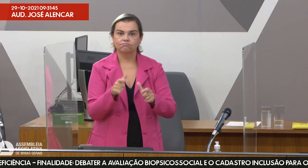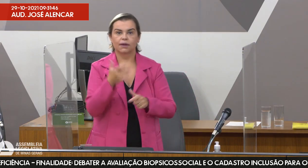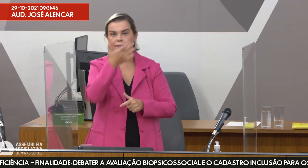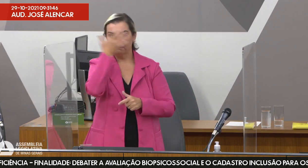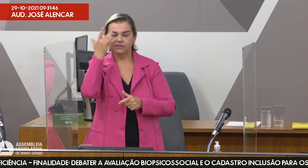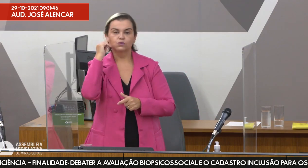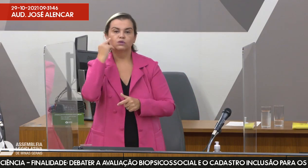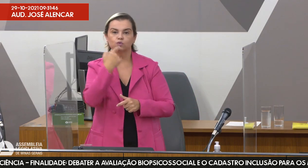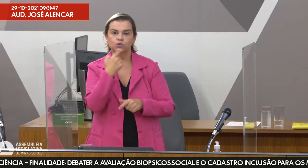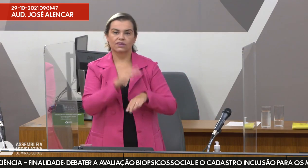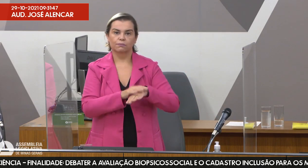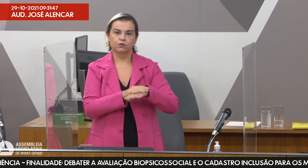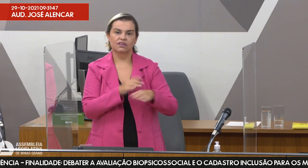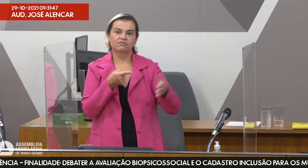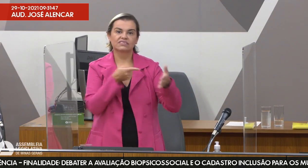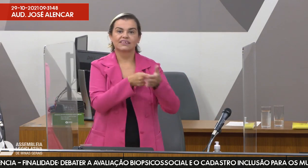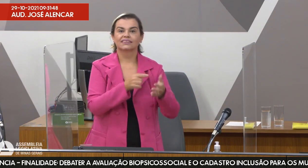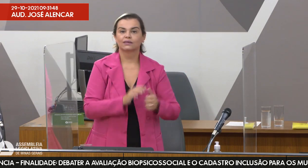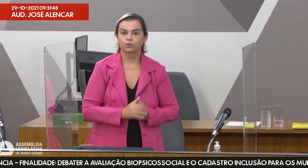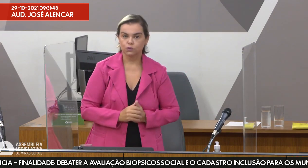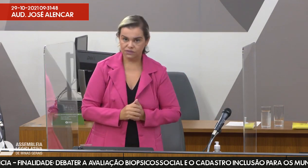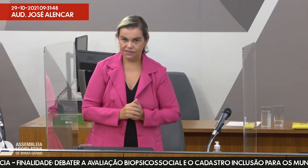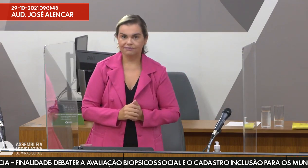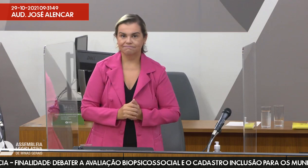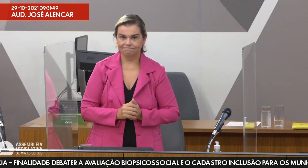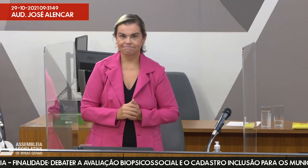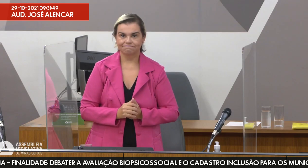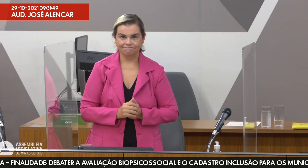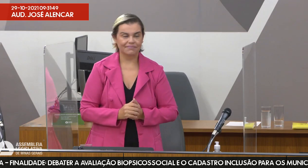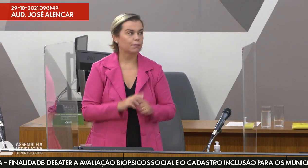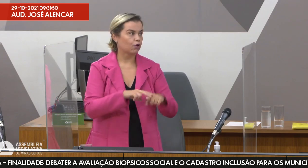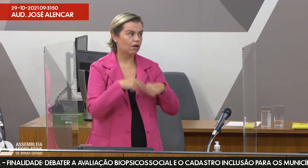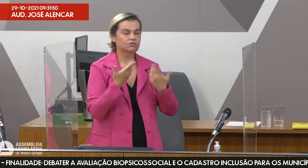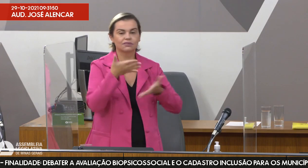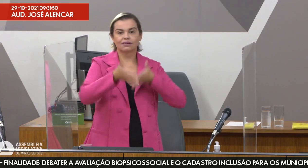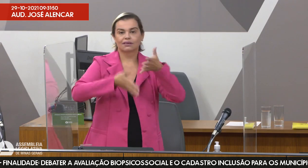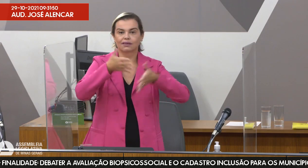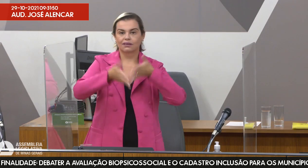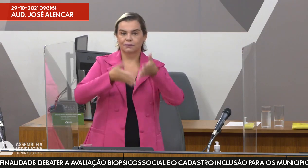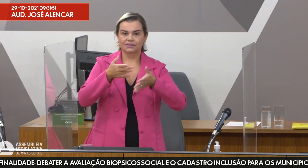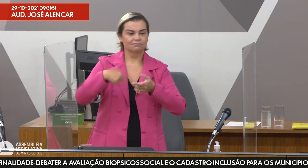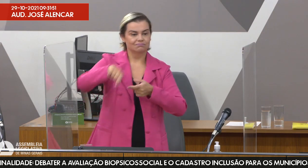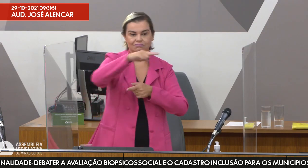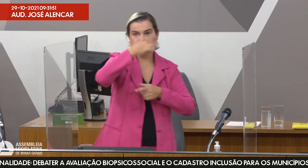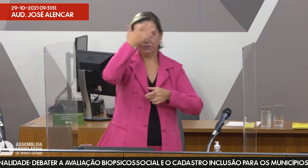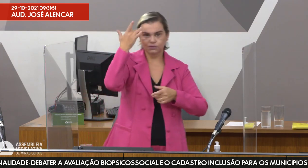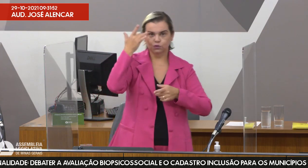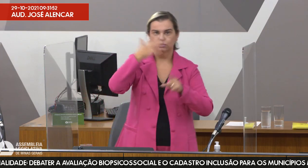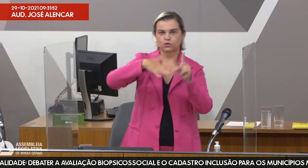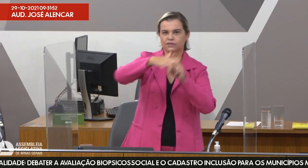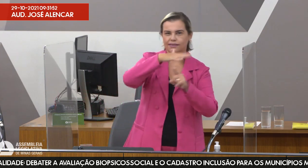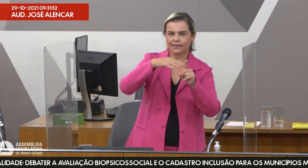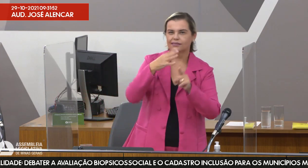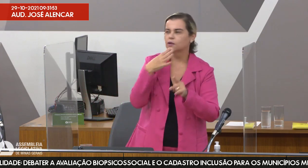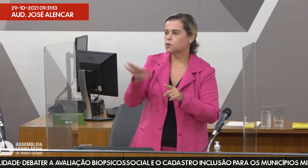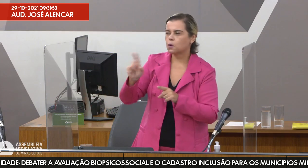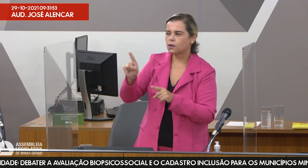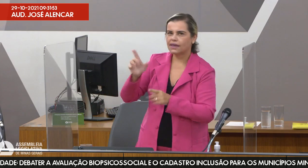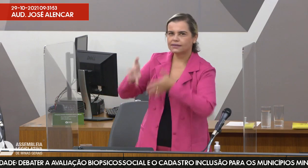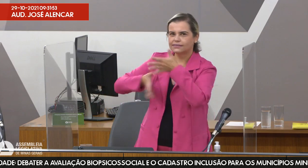aumentaram as denúncias de violência contra as pessoas com deficiência. Mas as pessoas surdas, um dos segmentos